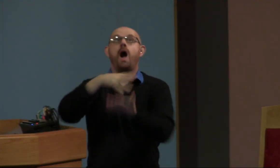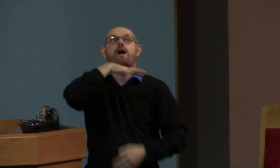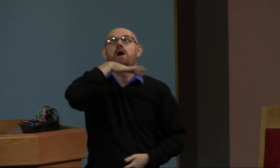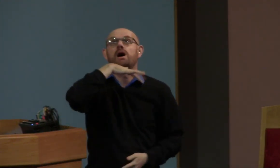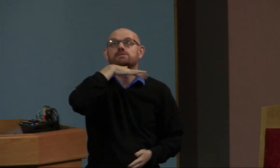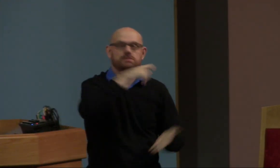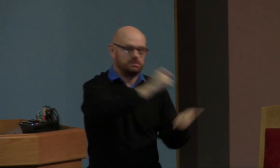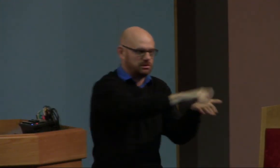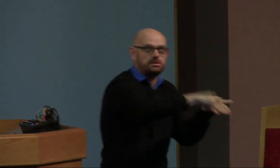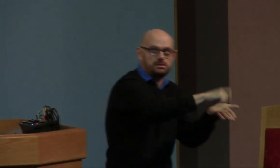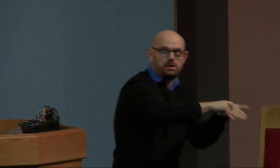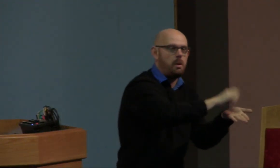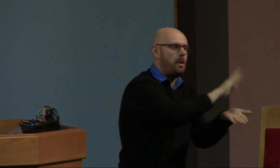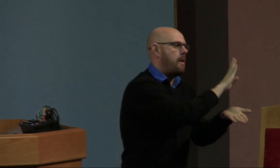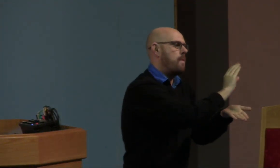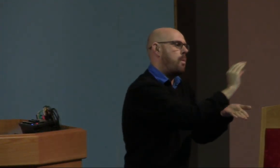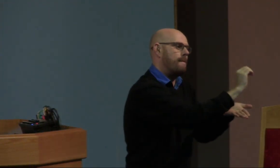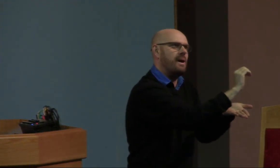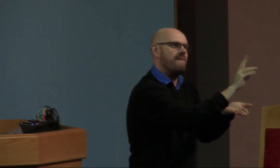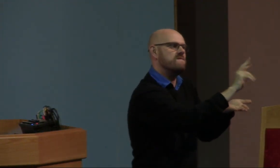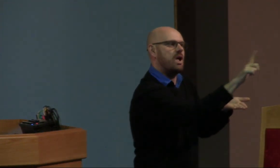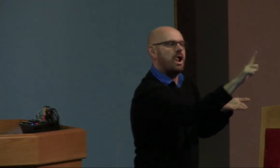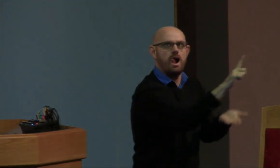boom wat val, Afrikaans, skryf boom val.